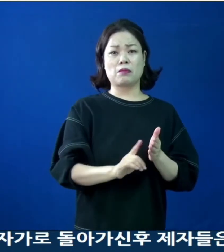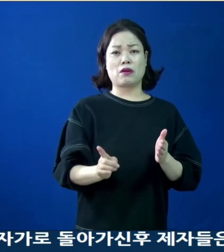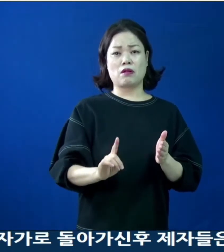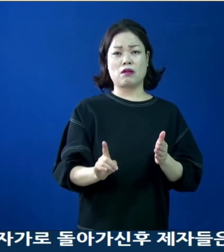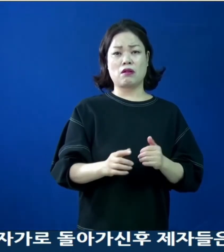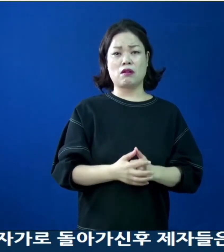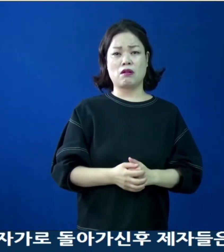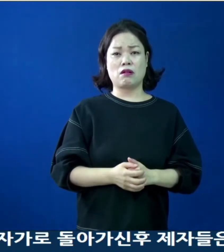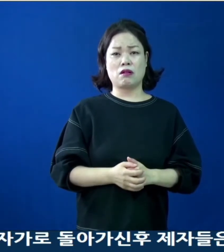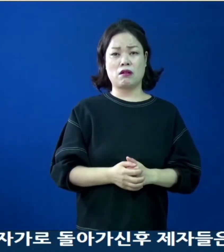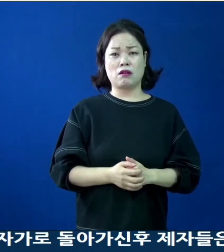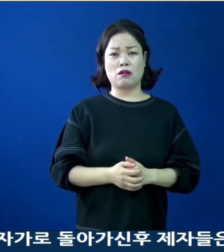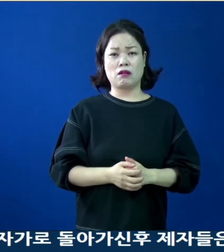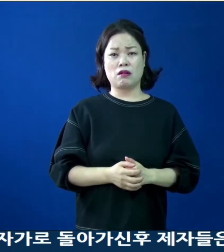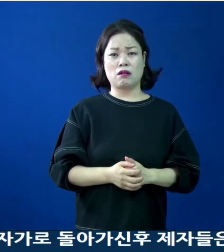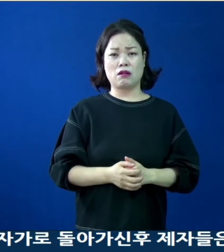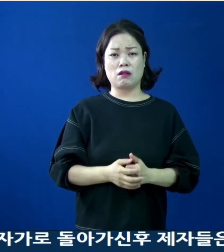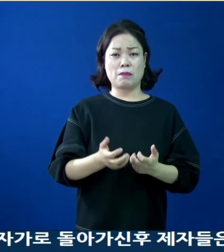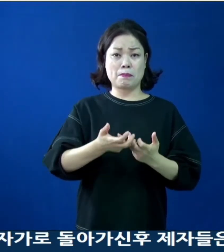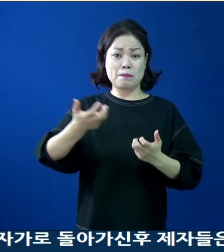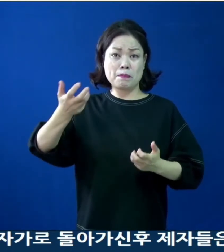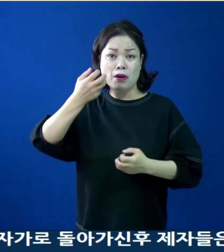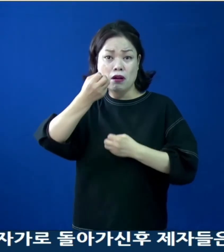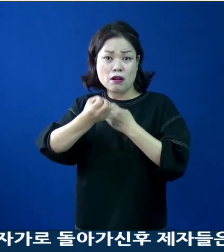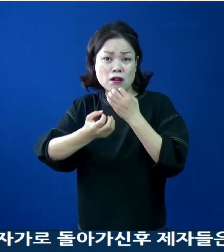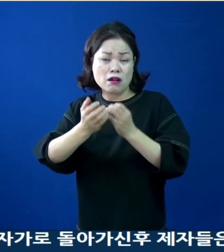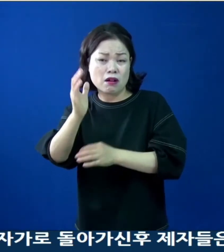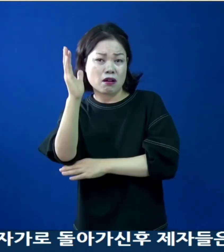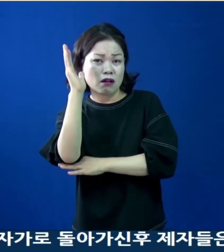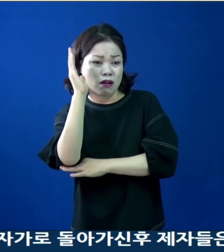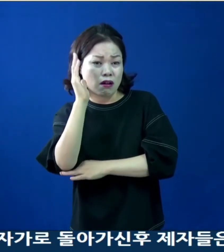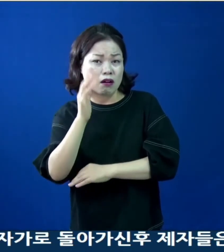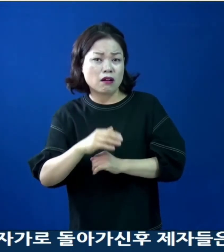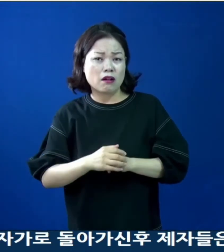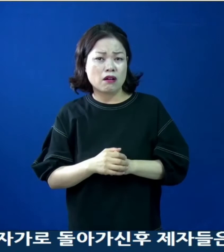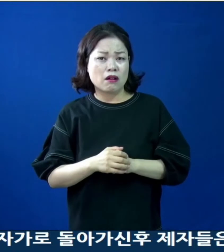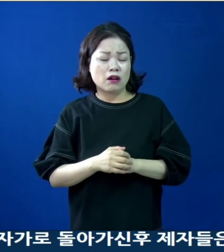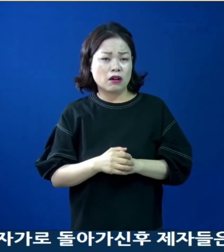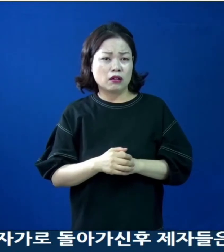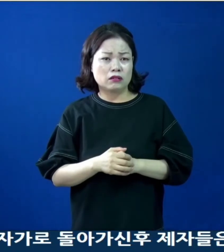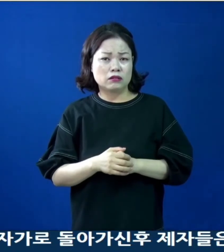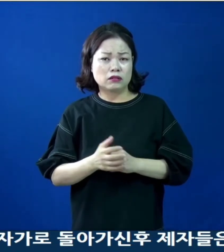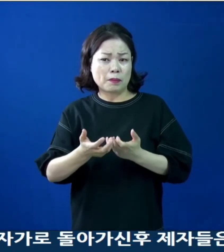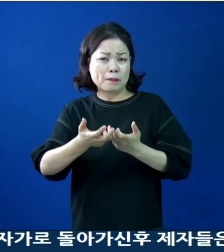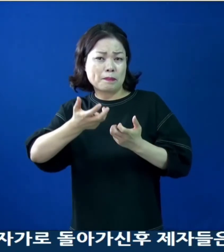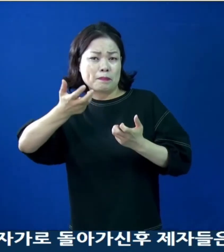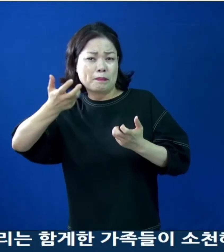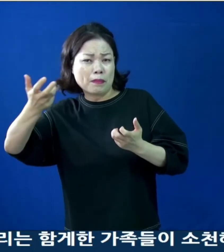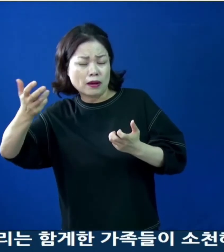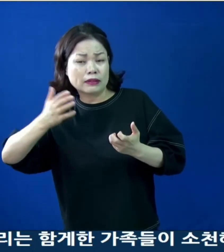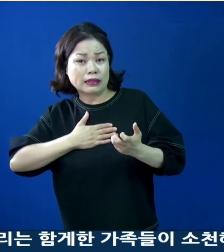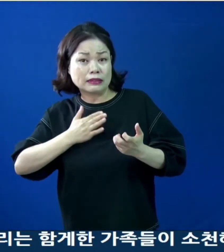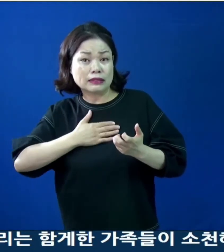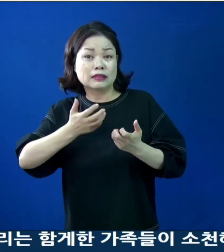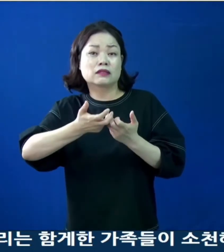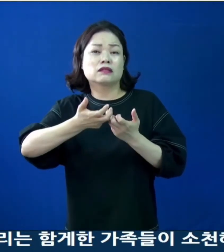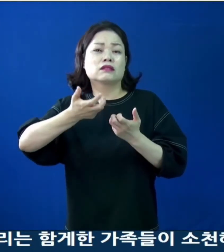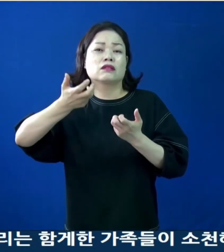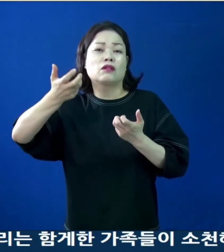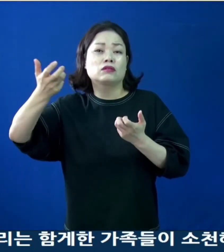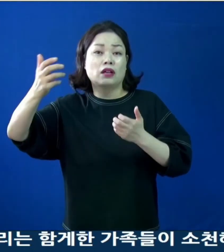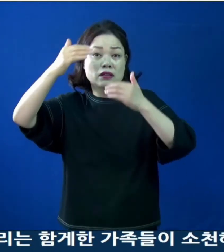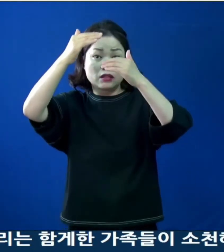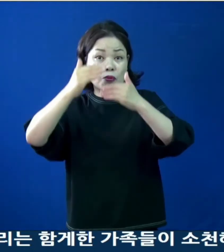어떠했을까요? 고별 설교 아닙니까? 분명히 고별을 전제로 한 나는 떠나겠다라고 얘기했던